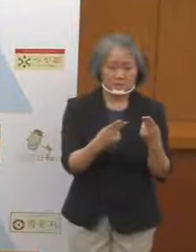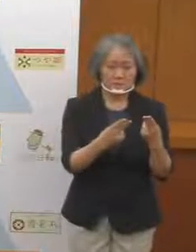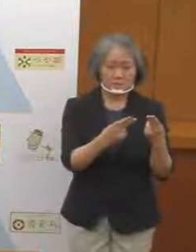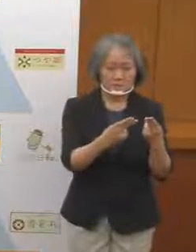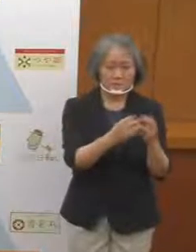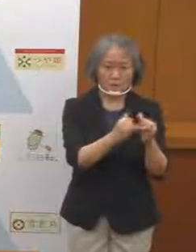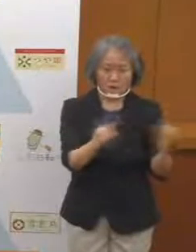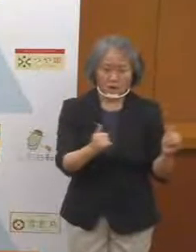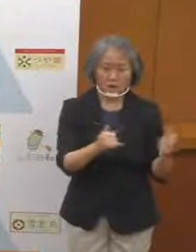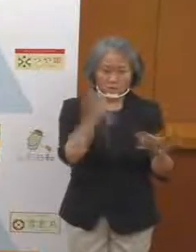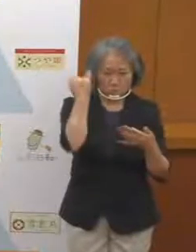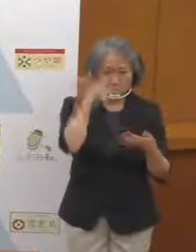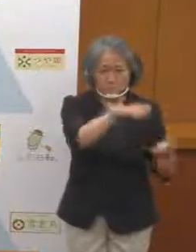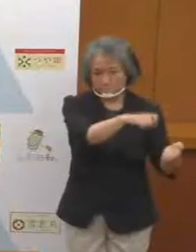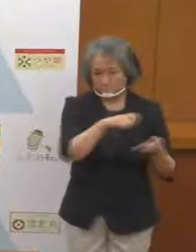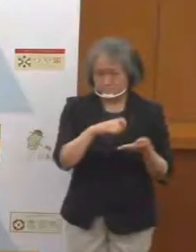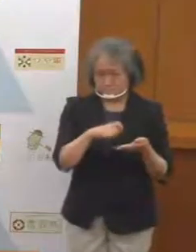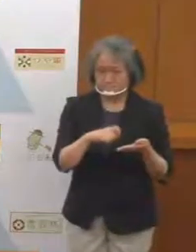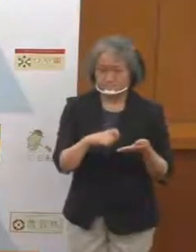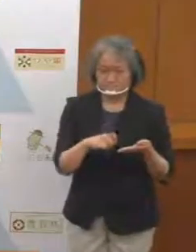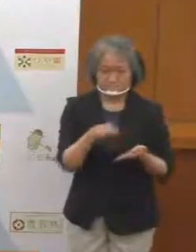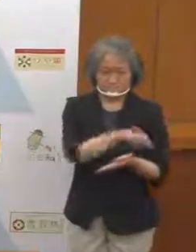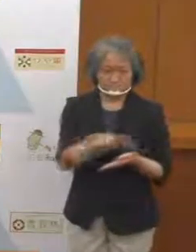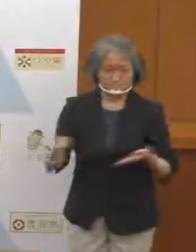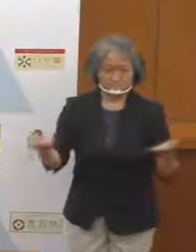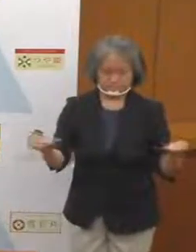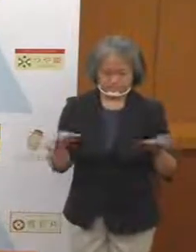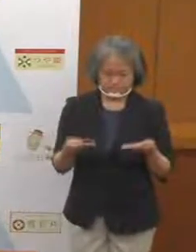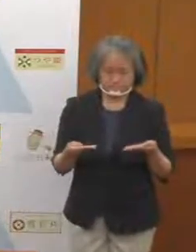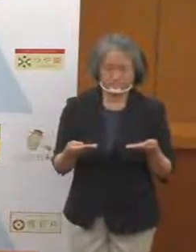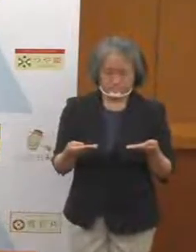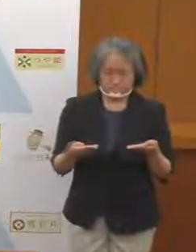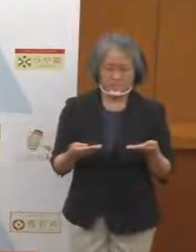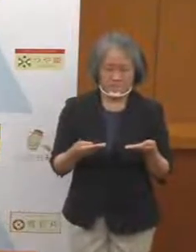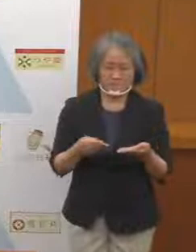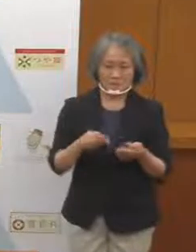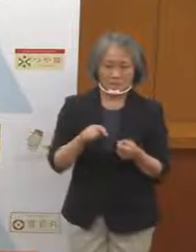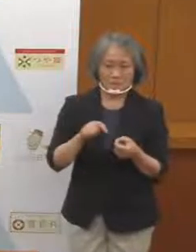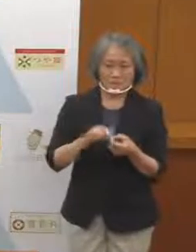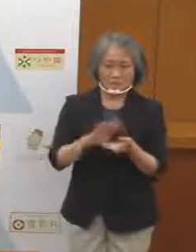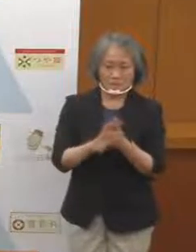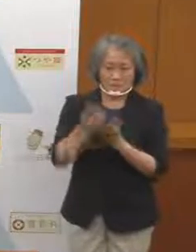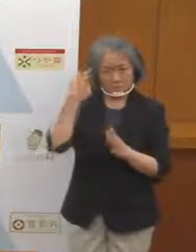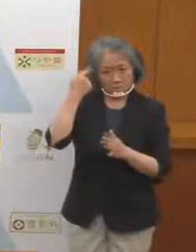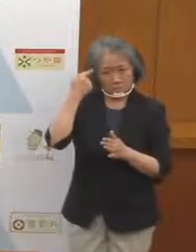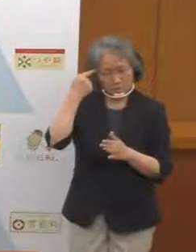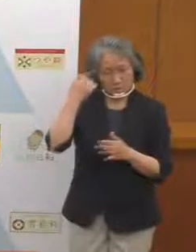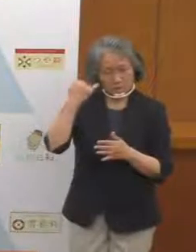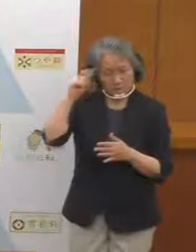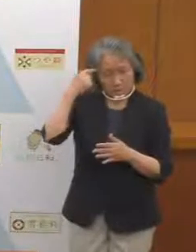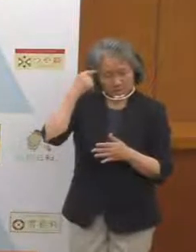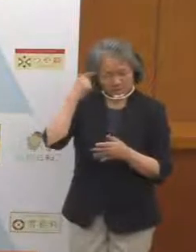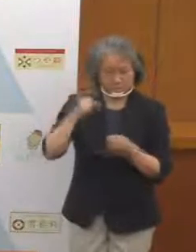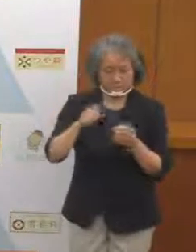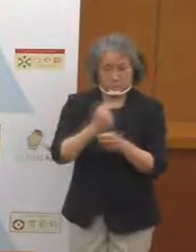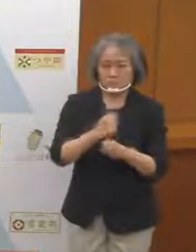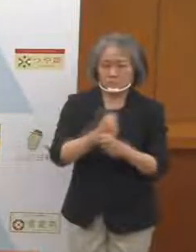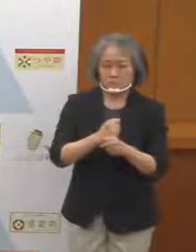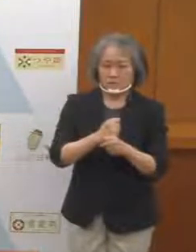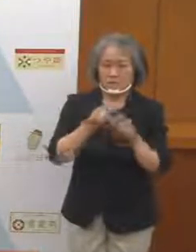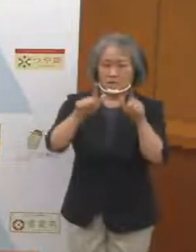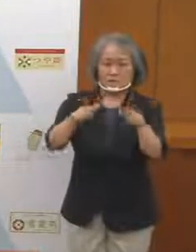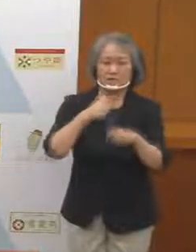を踏まえて県としての意見を伝えていきたいというふうに思っています内容